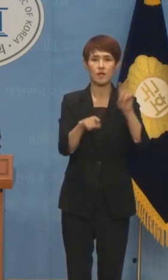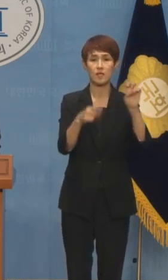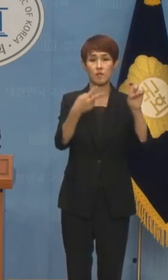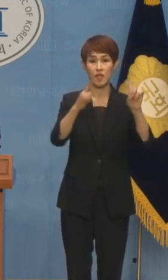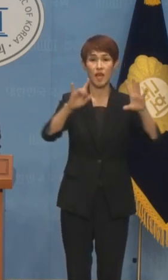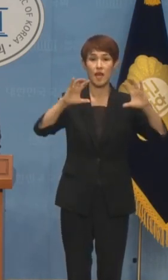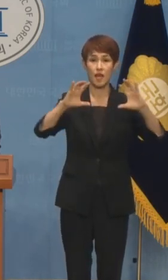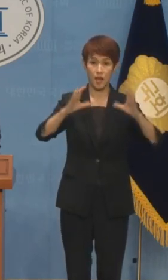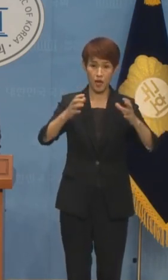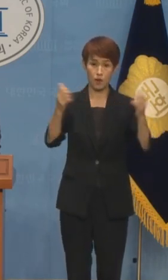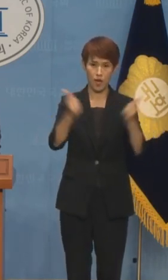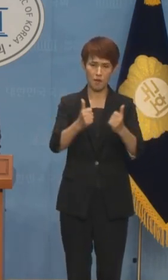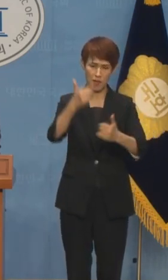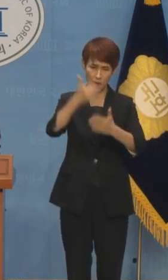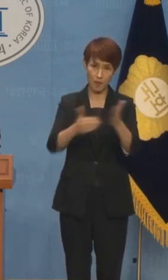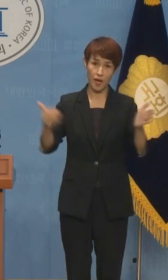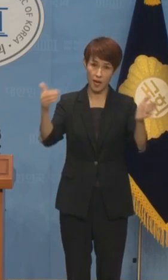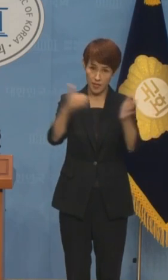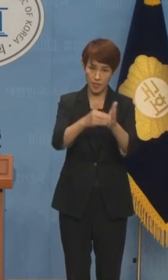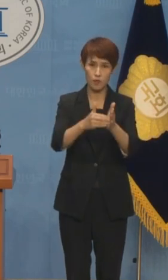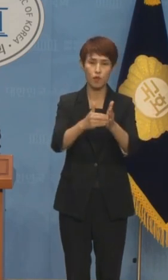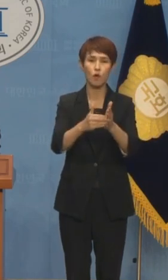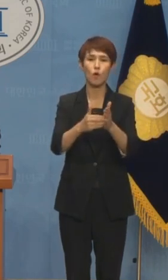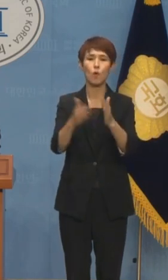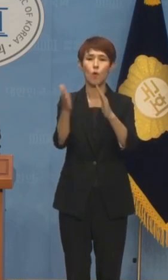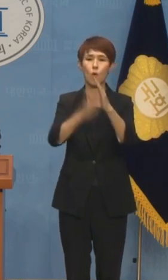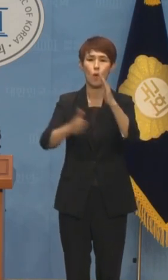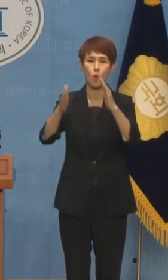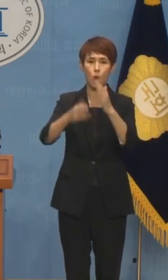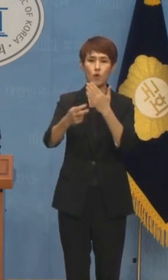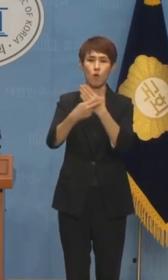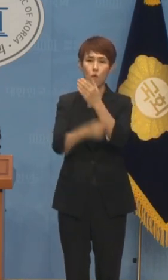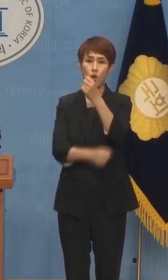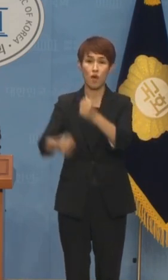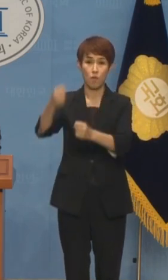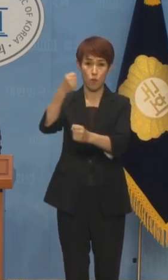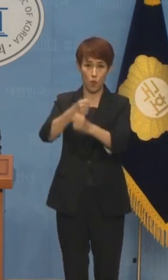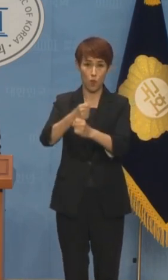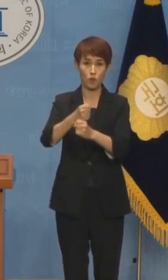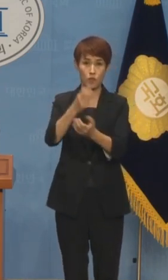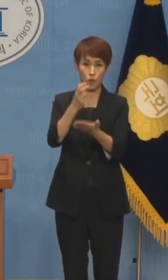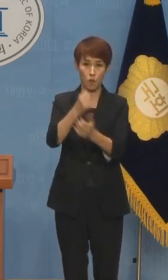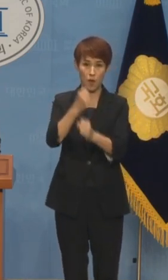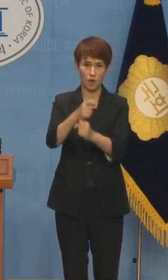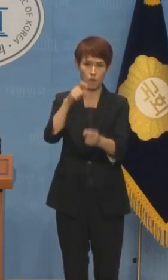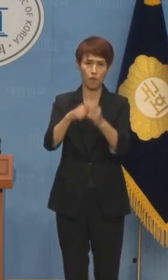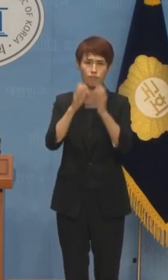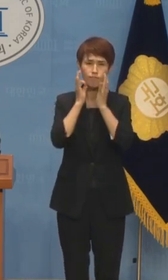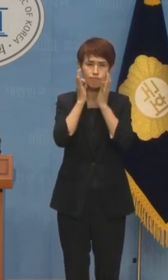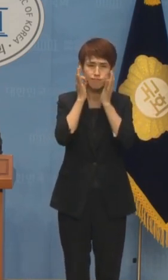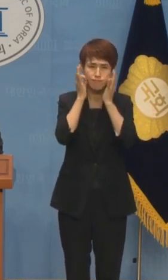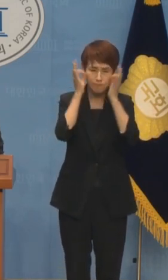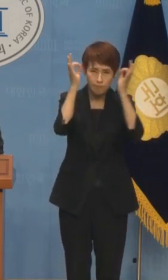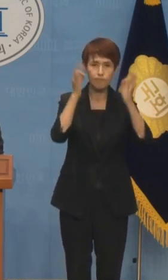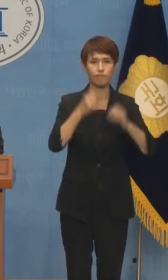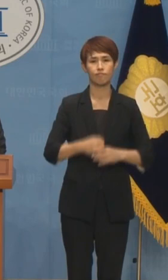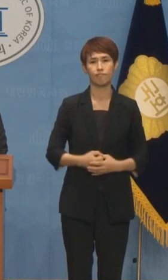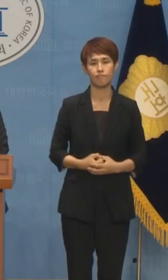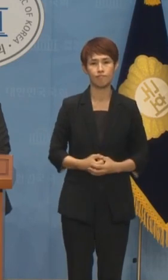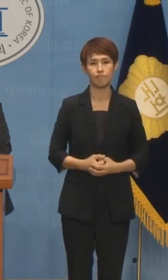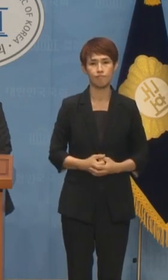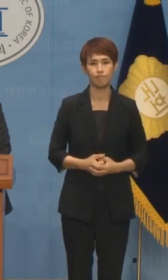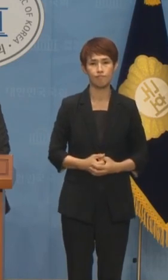동안 공공의대법을 비롯한 공공의료 회복제도를 구축하기 위해 모든 노력을